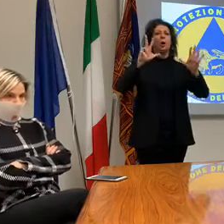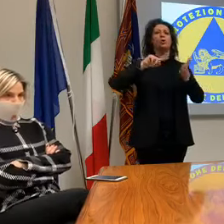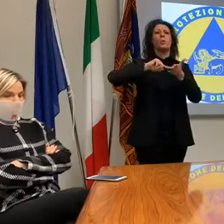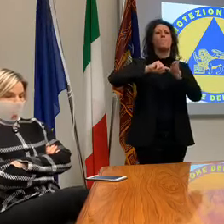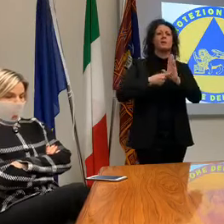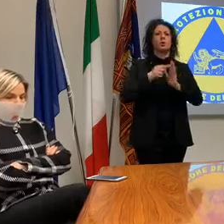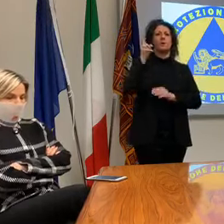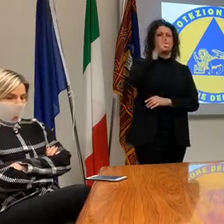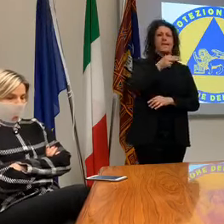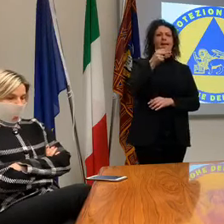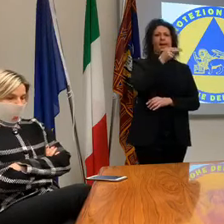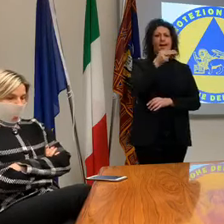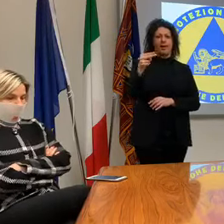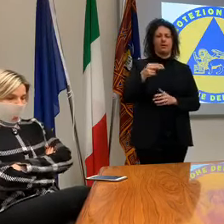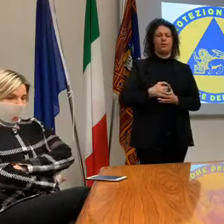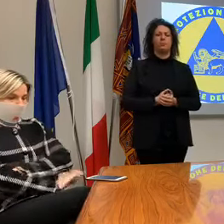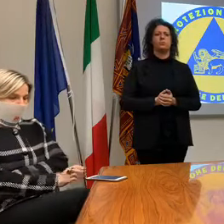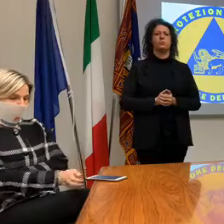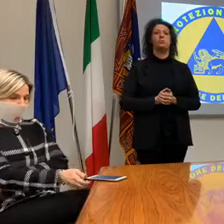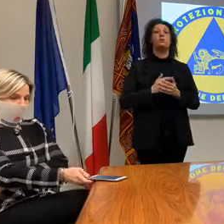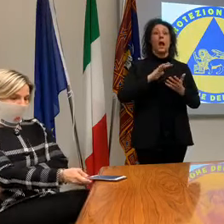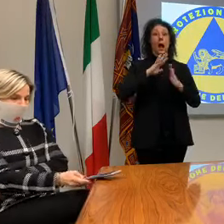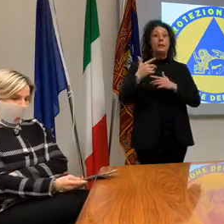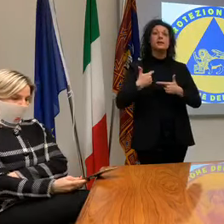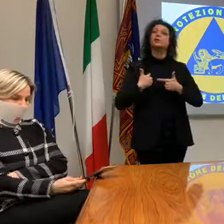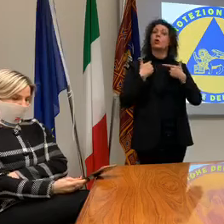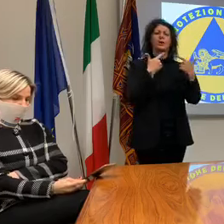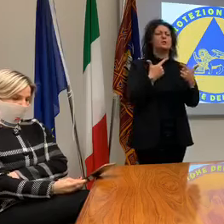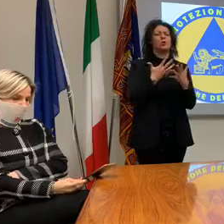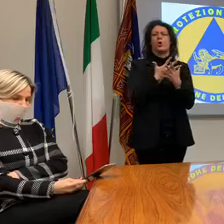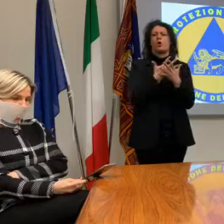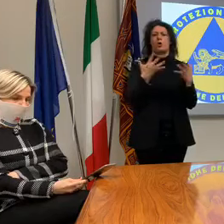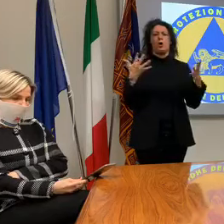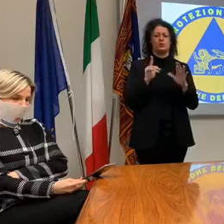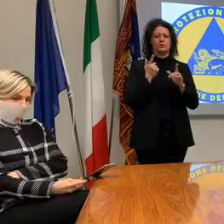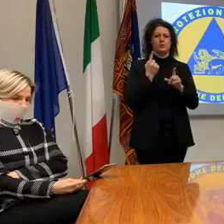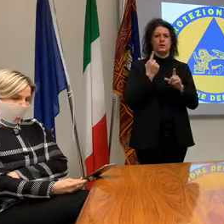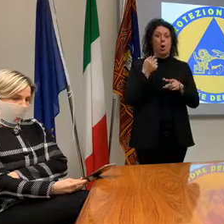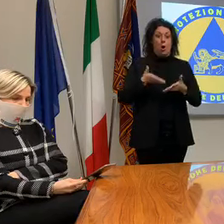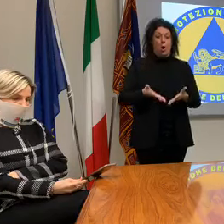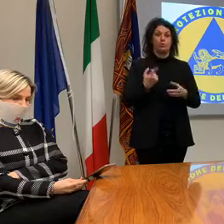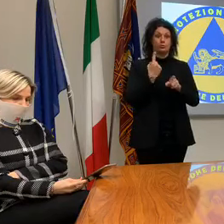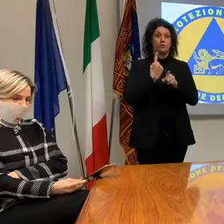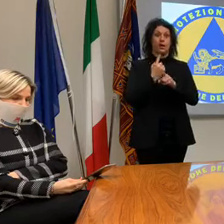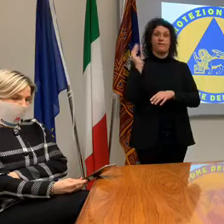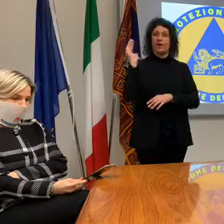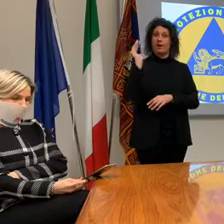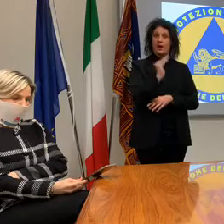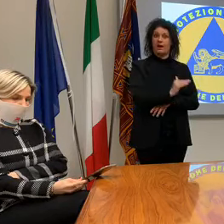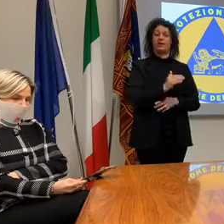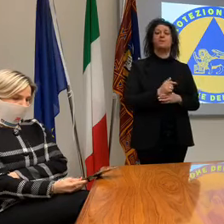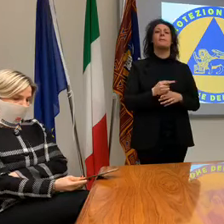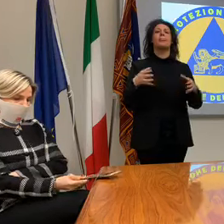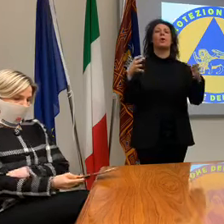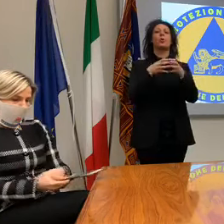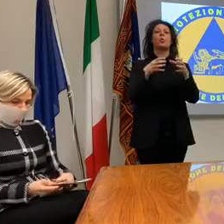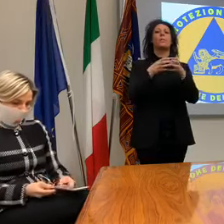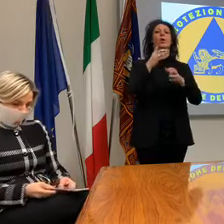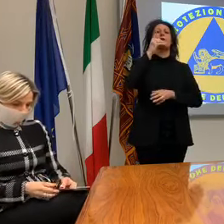paio di grosse che arriveranno, che stanno arrivando. Una di quelle grosse mi arriva oggi e ve l'annuncio: il gruppo De